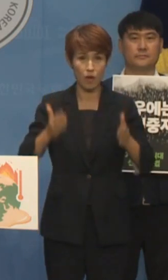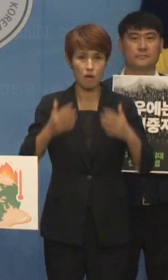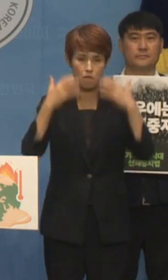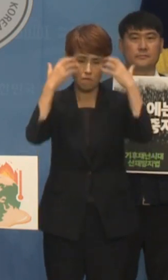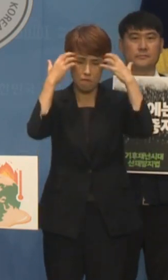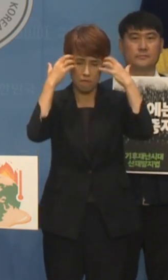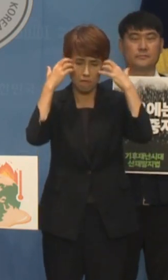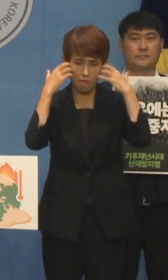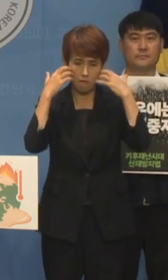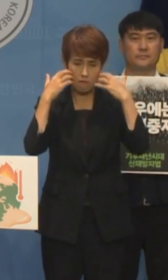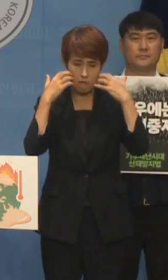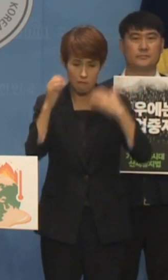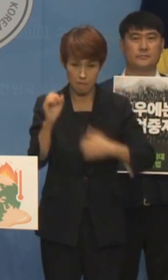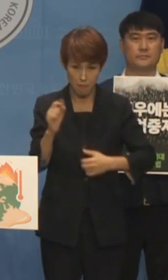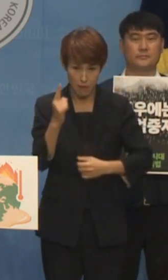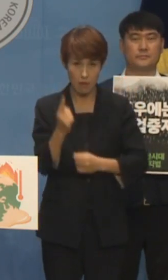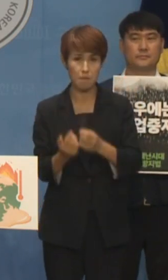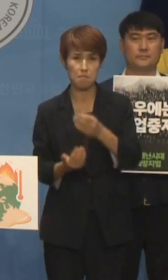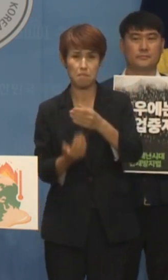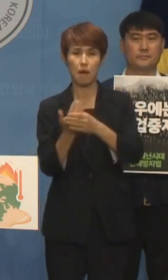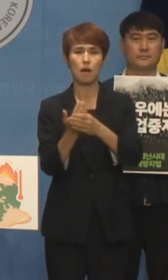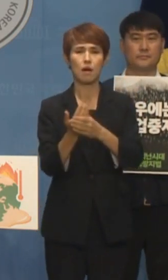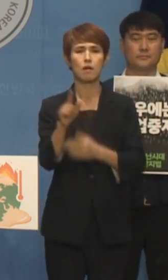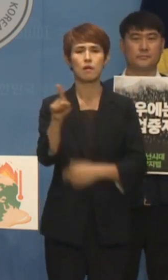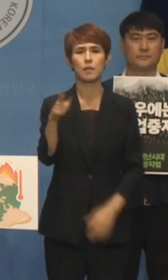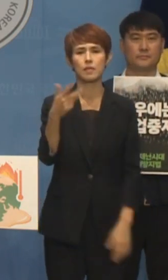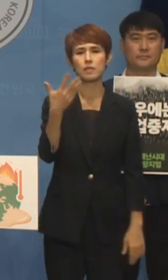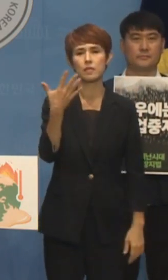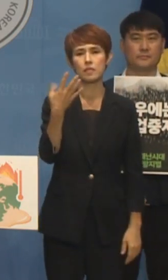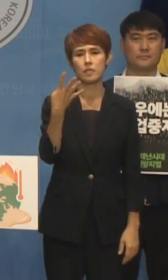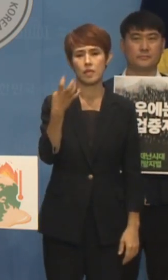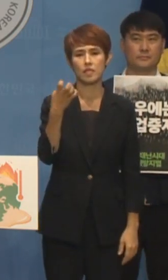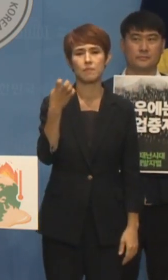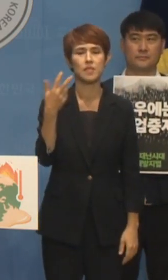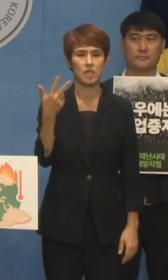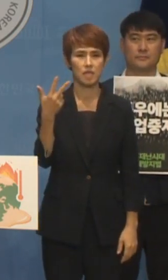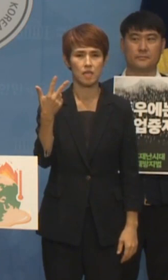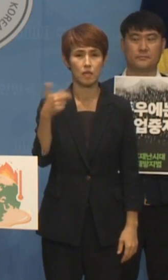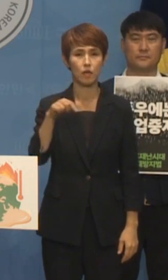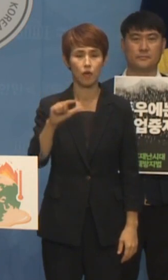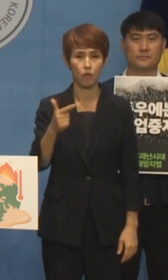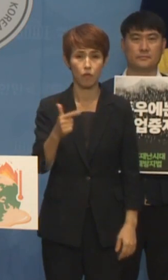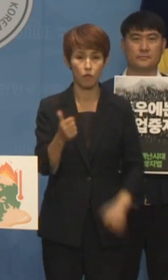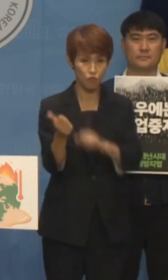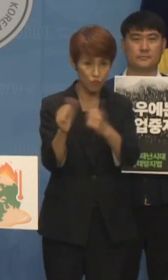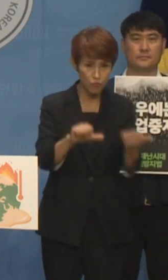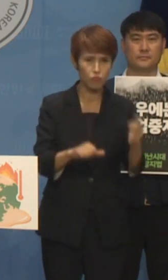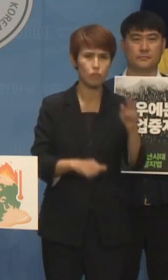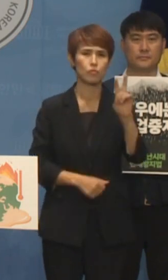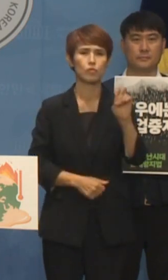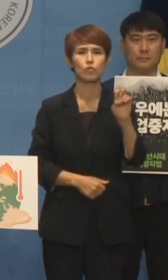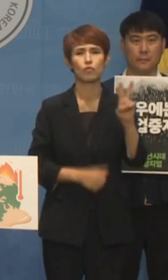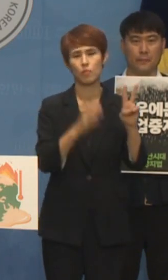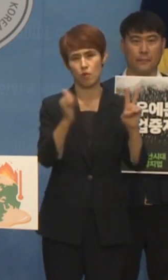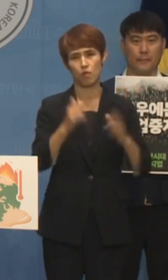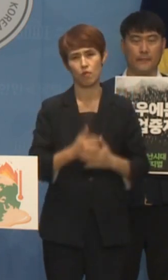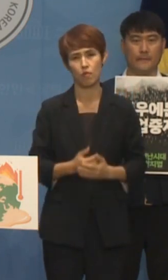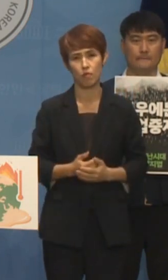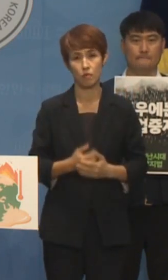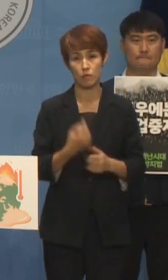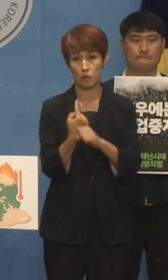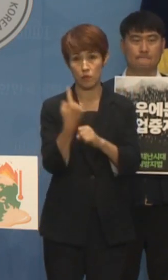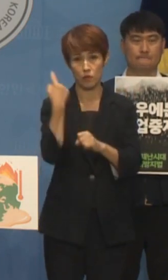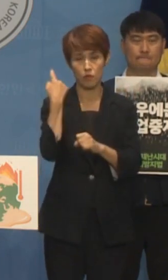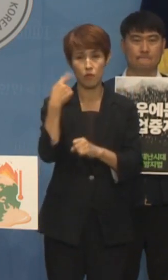산재 사고는 147건이었고 사망자는 22명에 달합니다. 1년 전에는